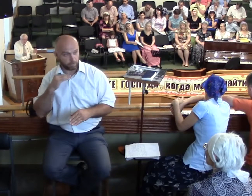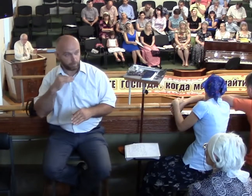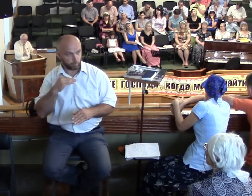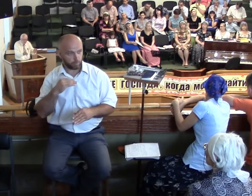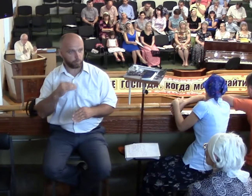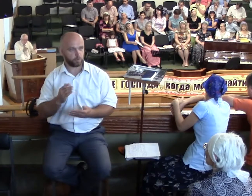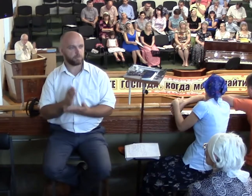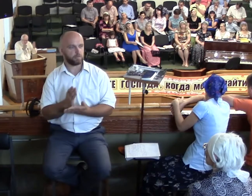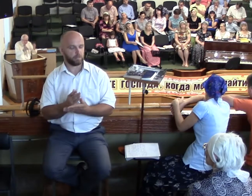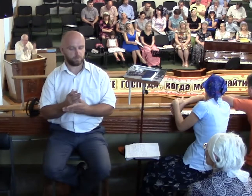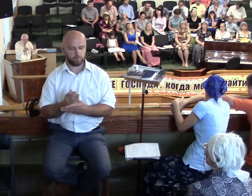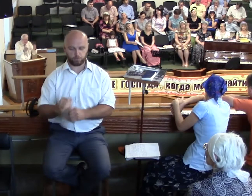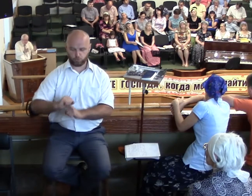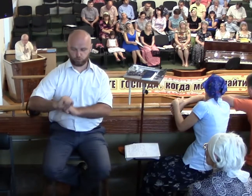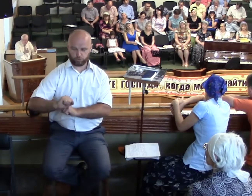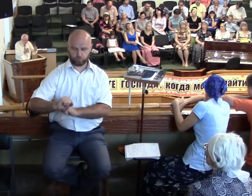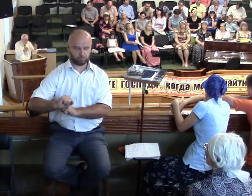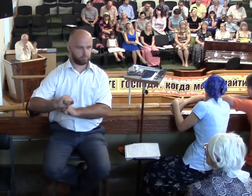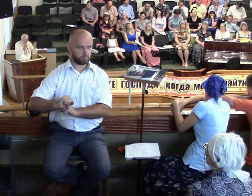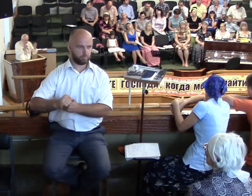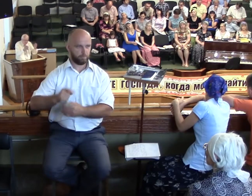очищайтесь. Поэтому пусть Он скажет